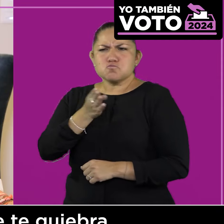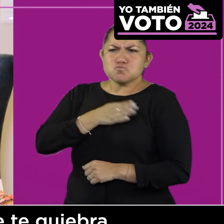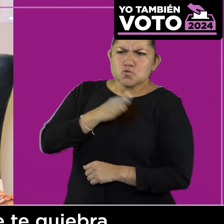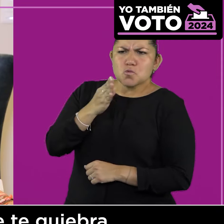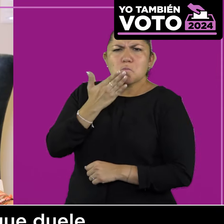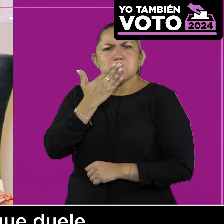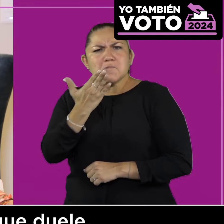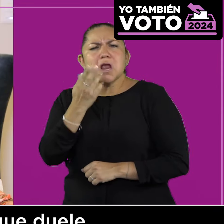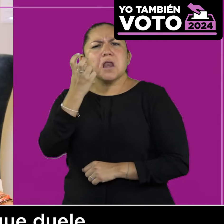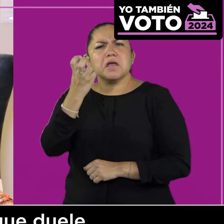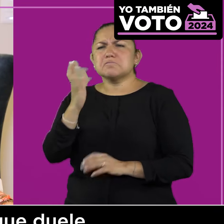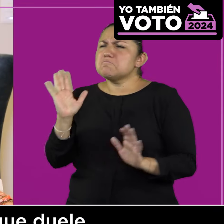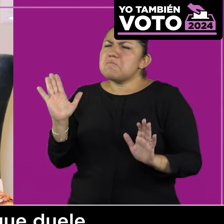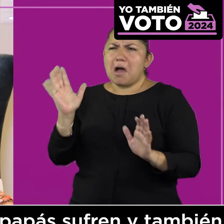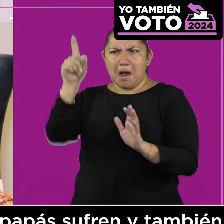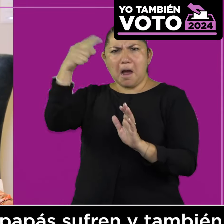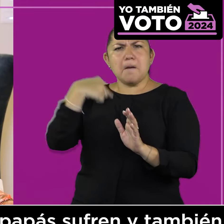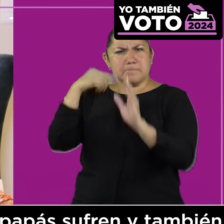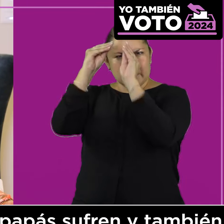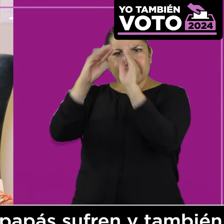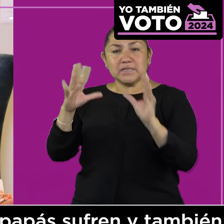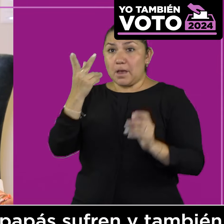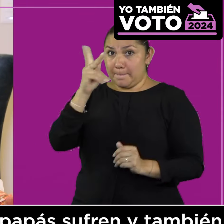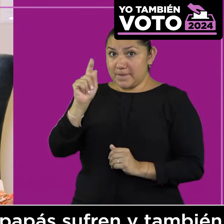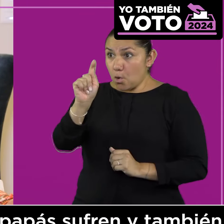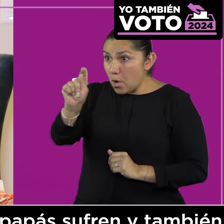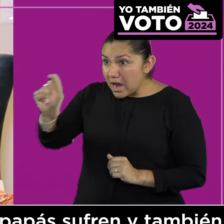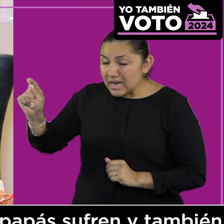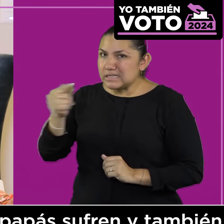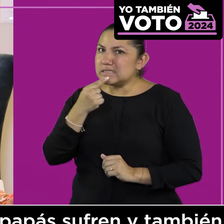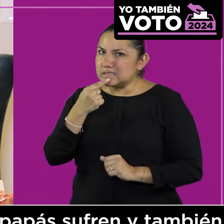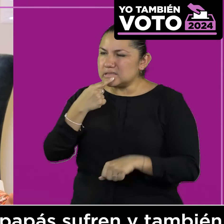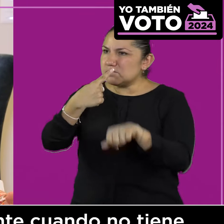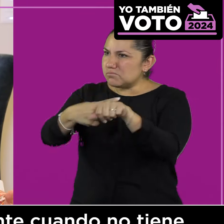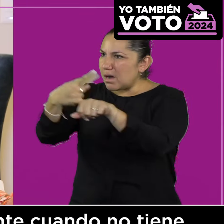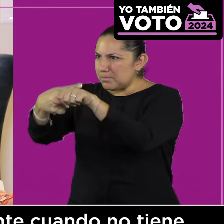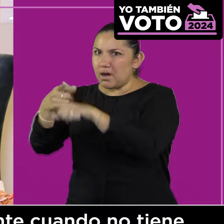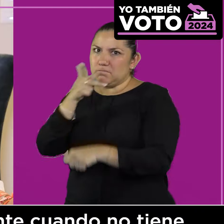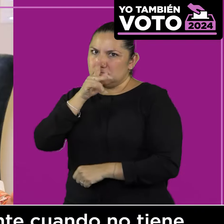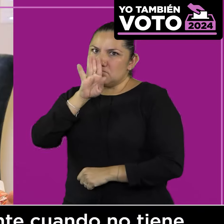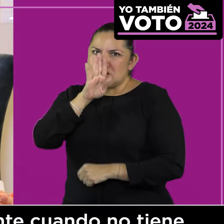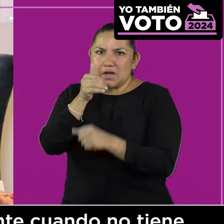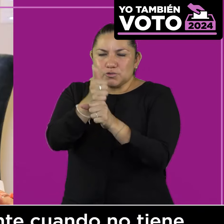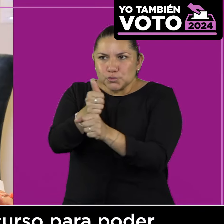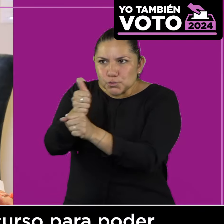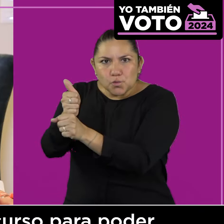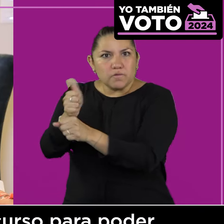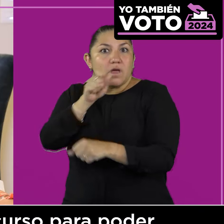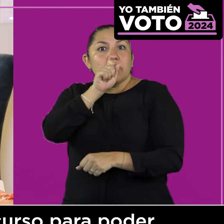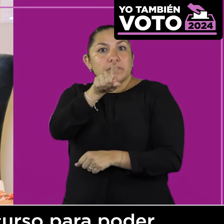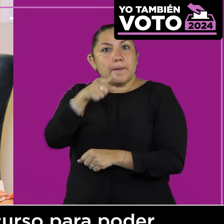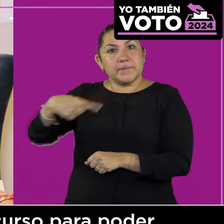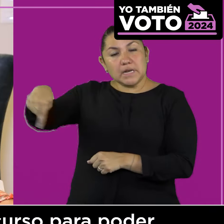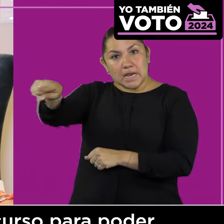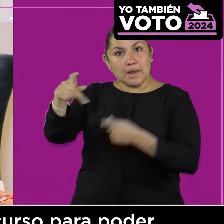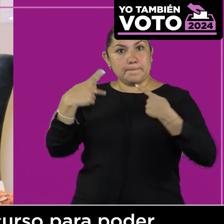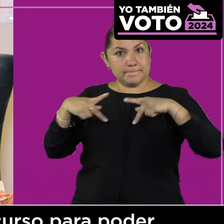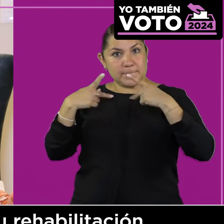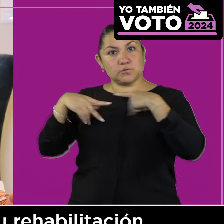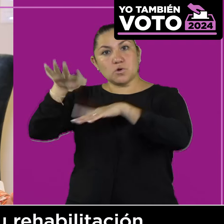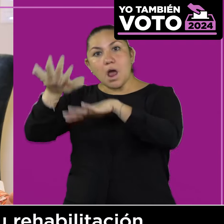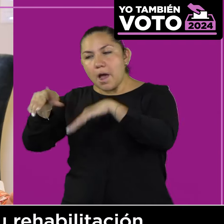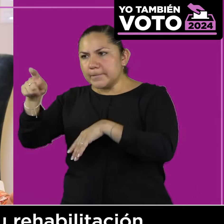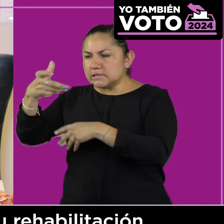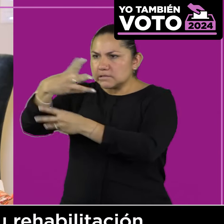es algo que te quiebra Si es algo que duele porque lo ves que sus papás sufren y también sufre mucho la gente cuando no tiene tampoco el recurso para